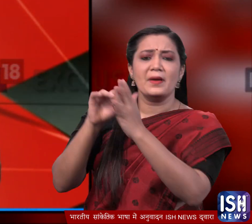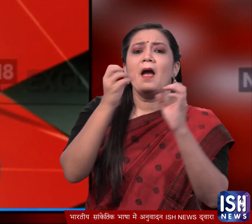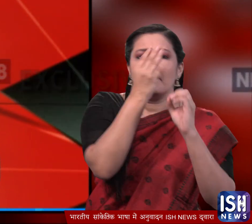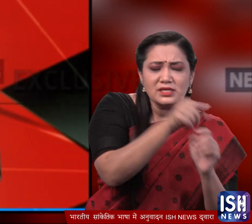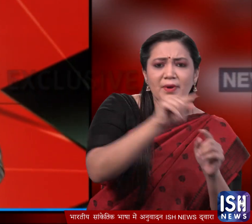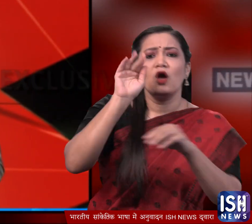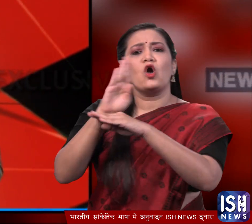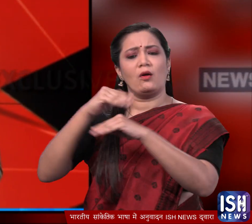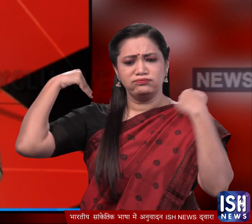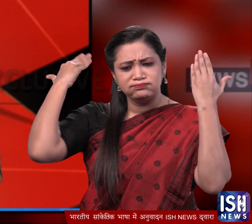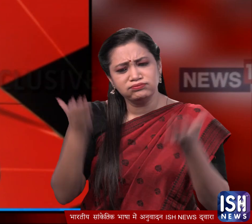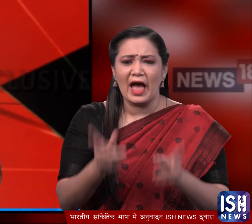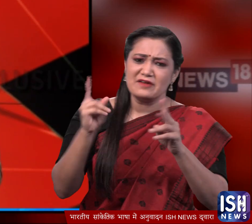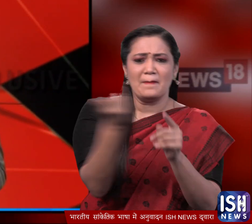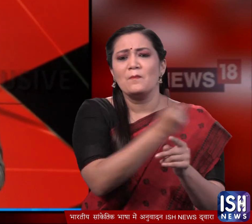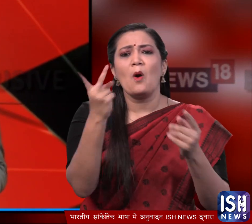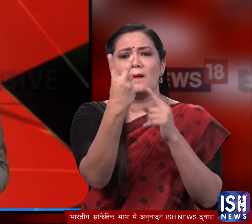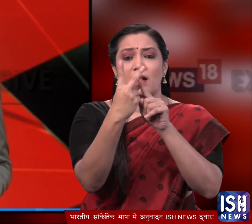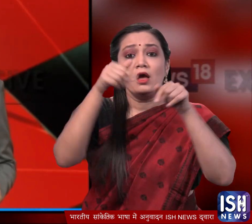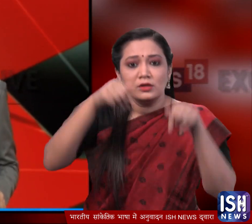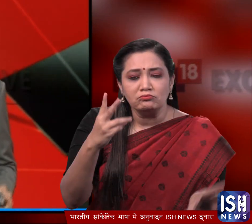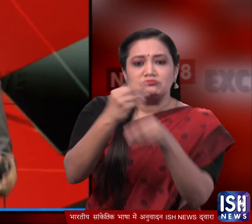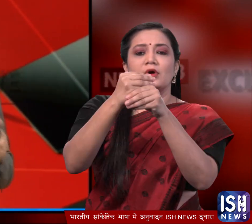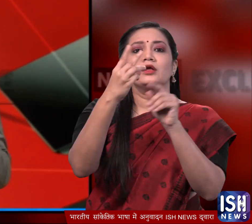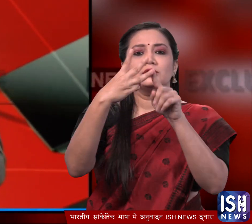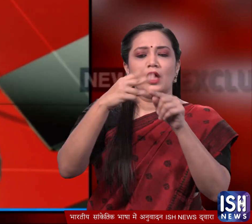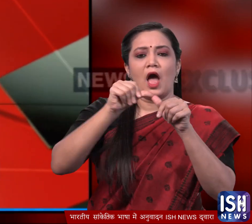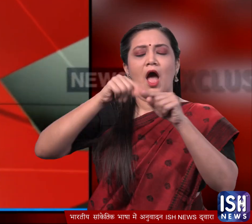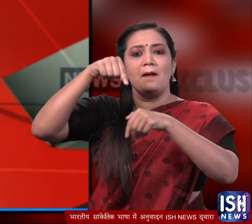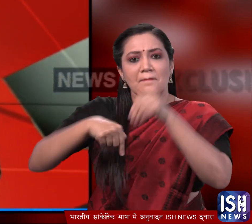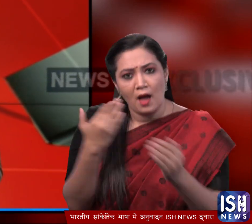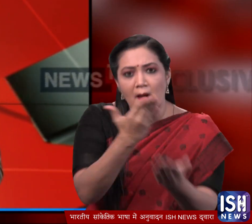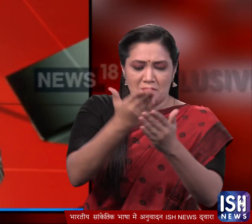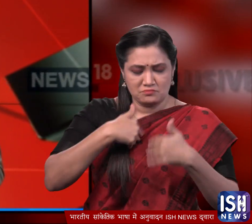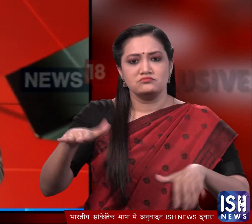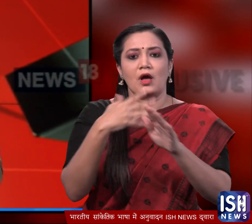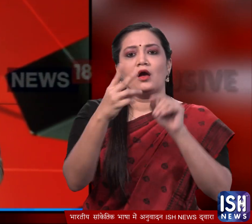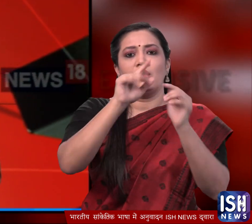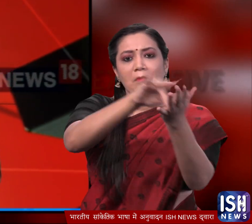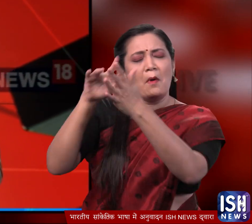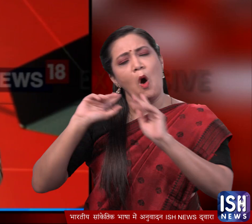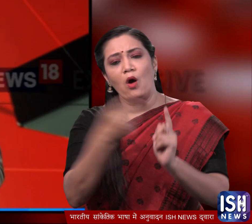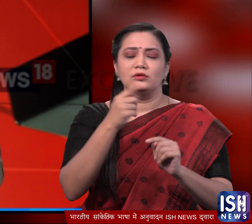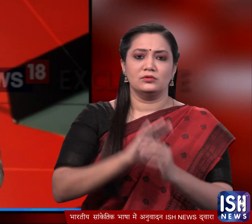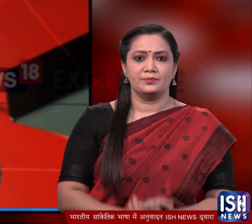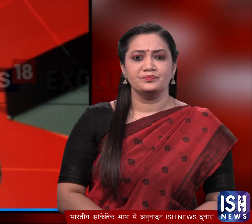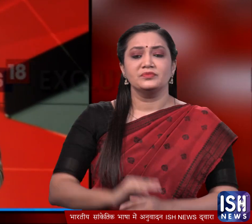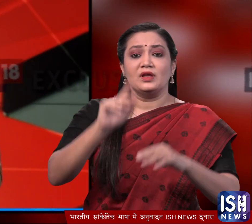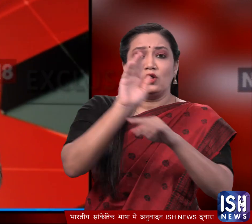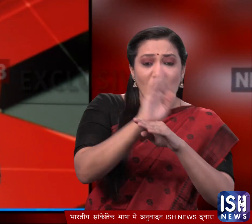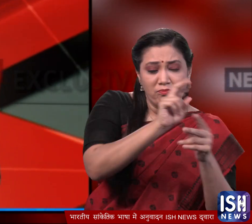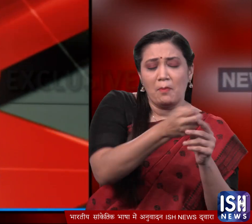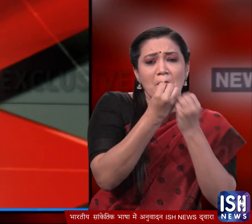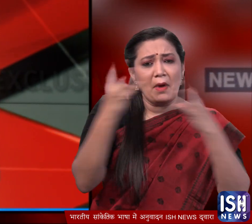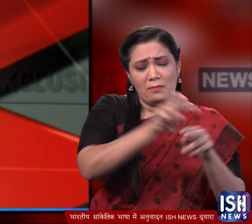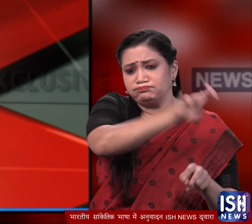बीजेपी और कांग्रेस के बीच ही होता रहा है। लेकिन इस बार वहां आम आदमी पार्टी ने सभी वार्डों में चुनाव लड़ने का ऐलान कर दिया है और चंडीगढ़ में कांग्रेस के बहुत से नेता भी